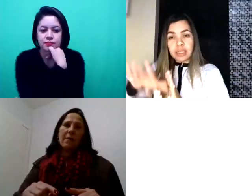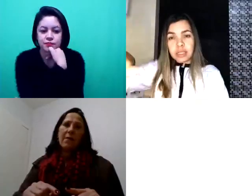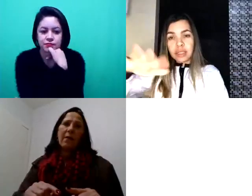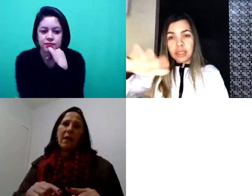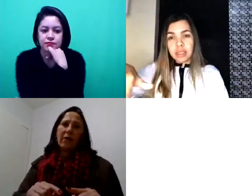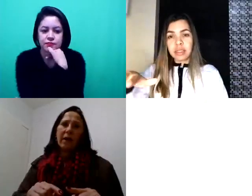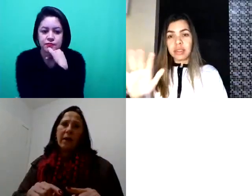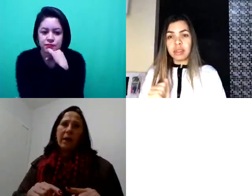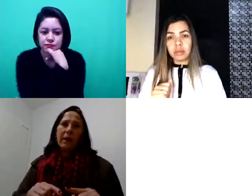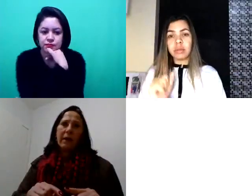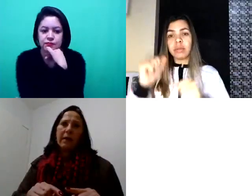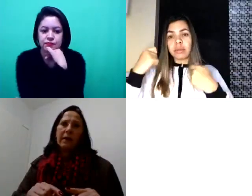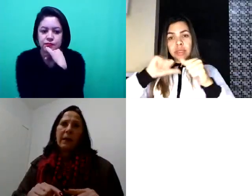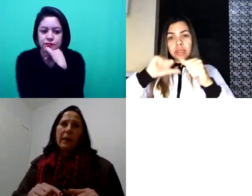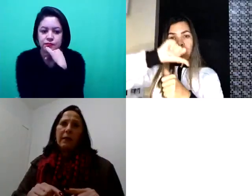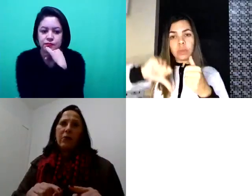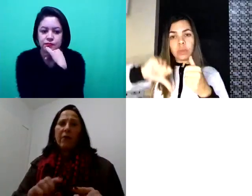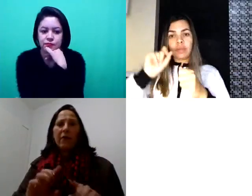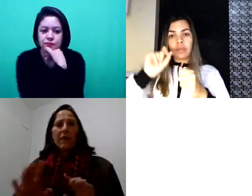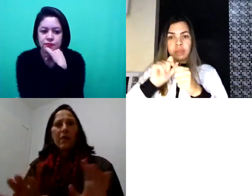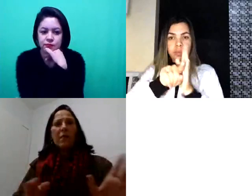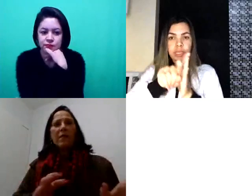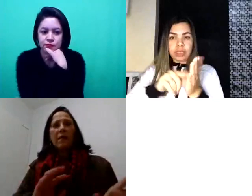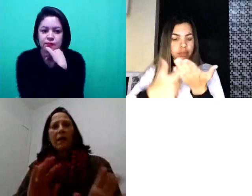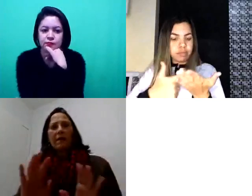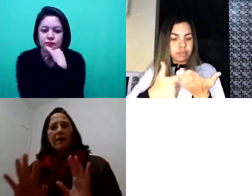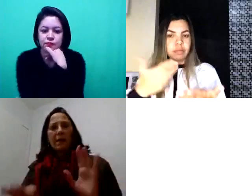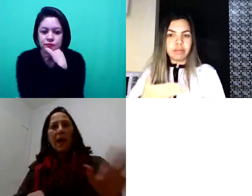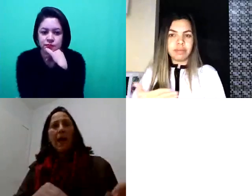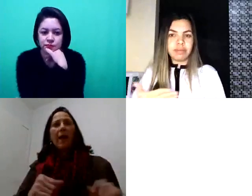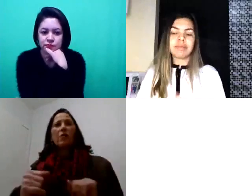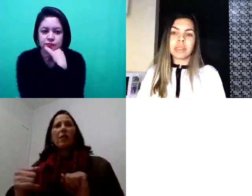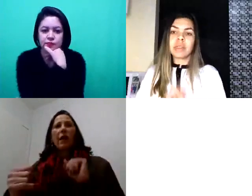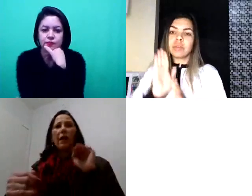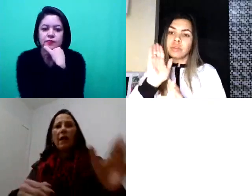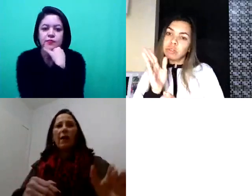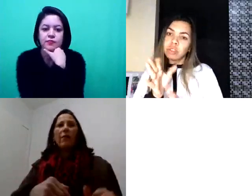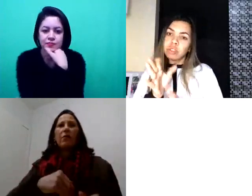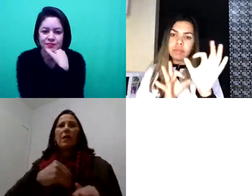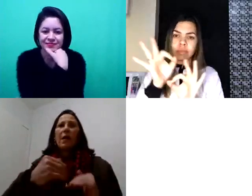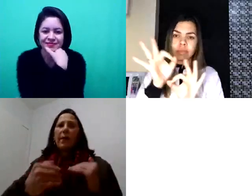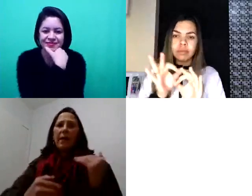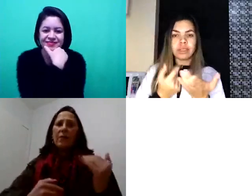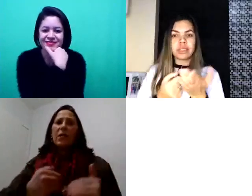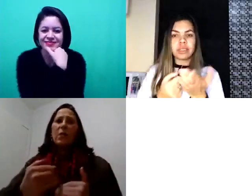pesquisa bibliográfica, né? Então, já vão fazendo as pesquisas aí nas internet, de livro, para que